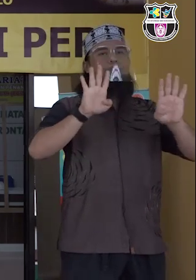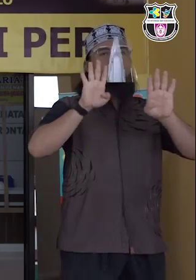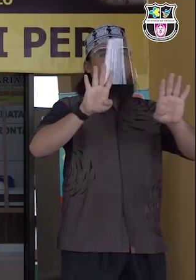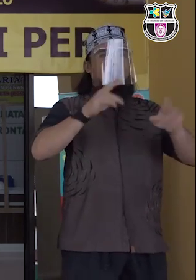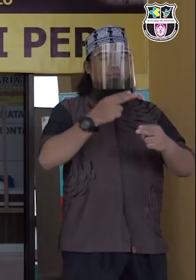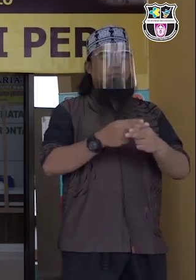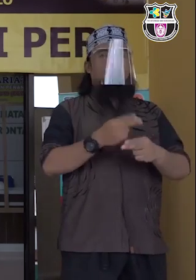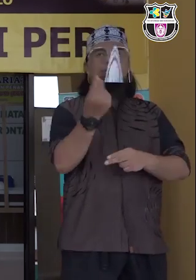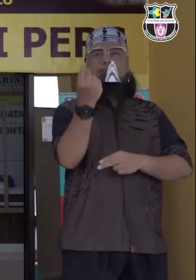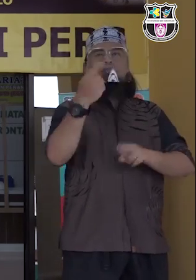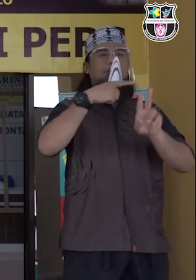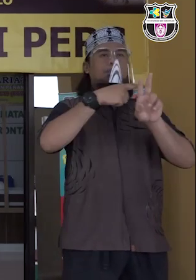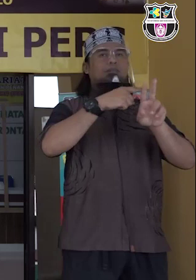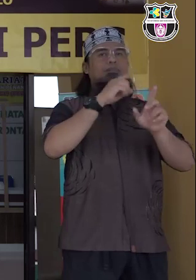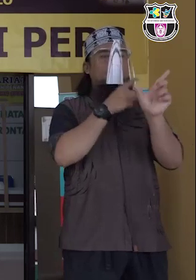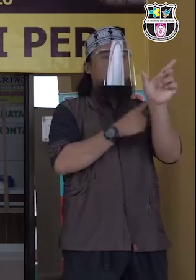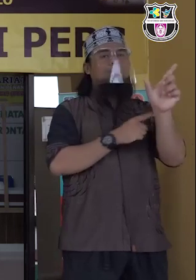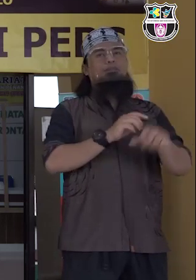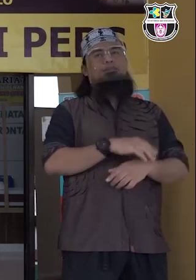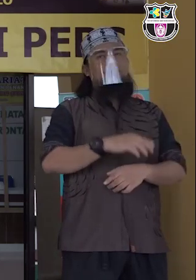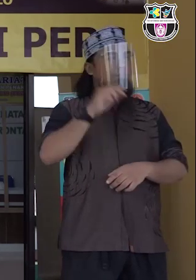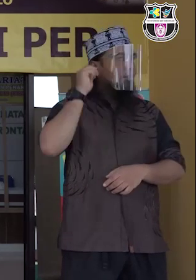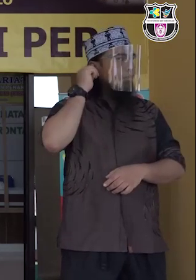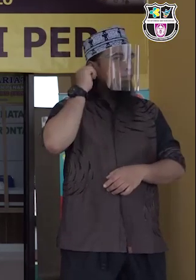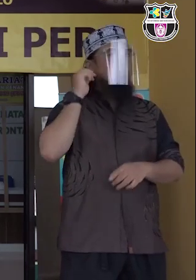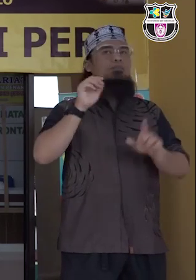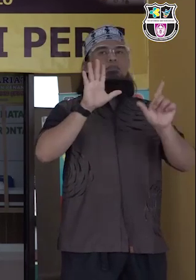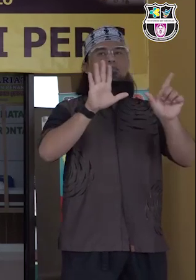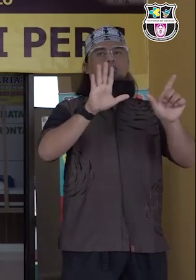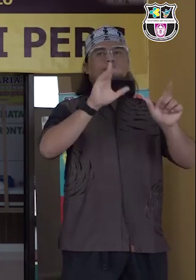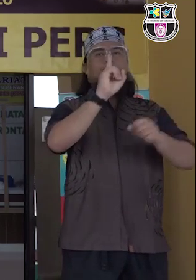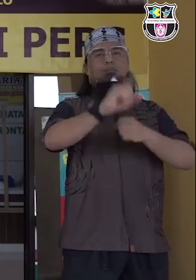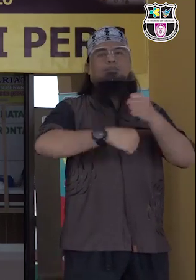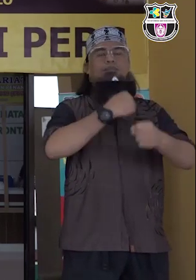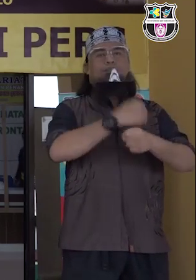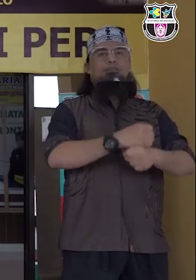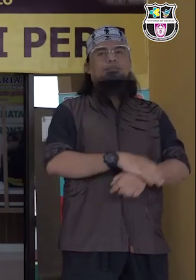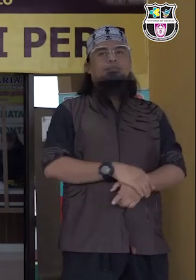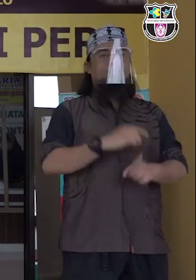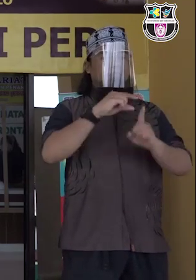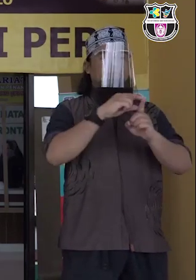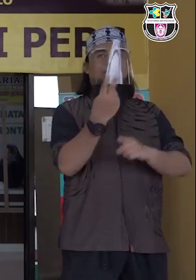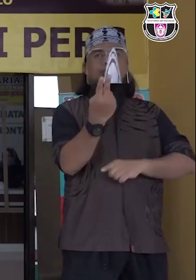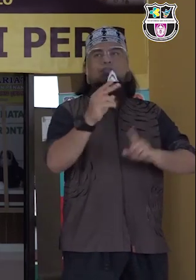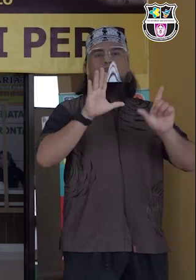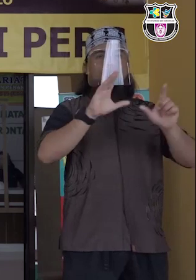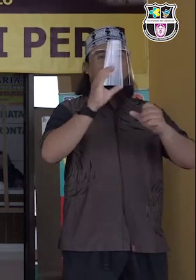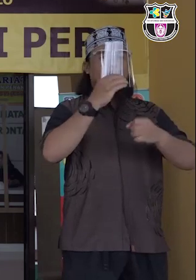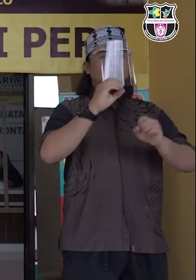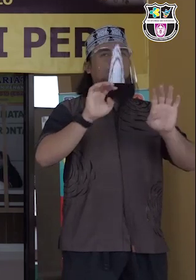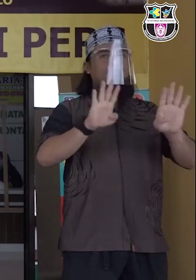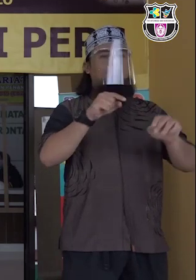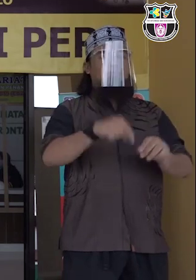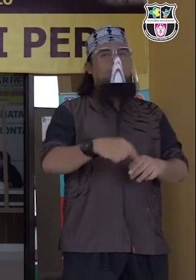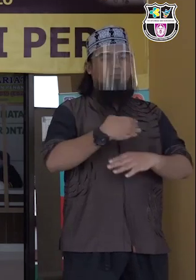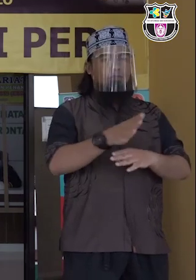RHY, perempuan, 71 tahun. Pasien 278 ini sudah masuk